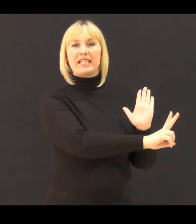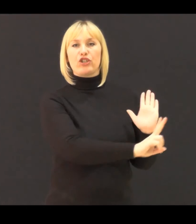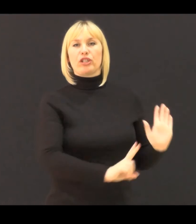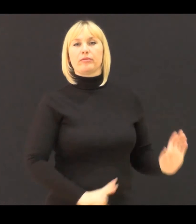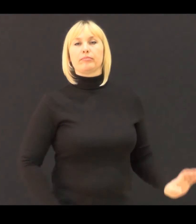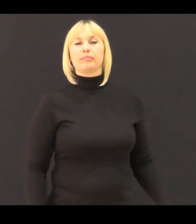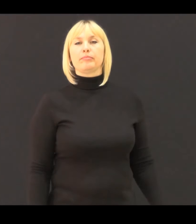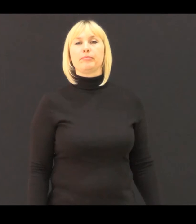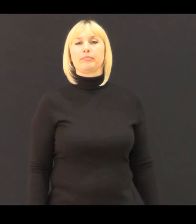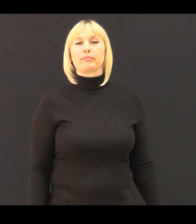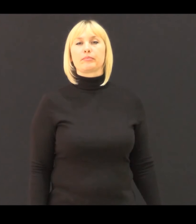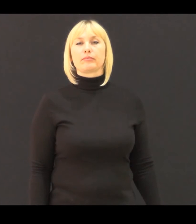Șaptezeci.